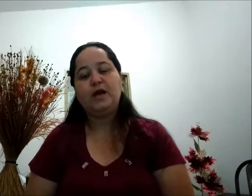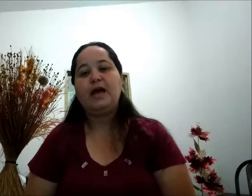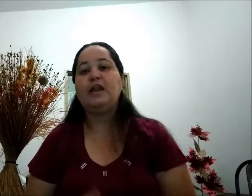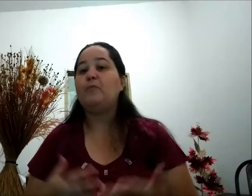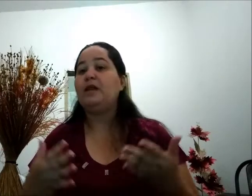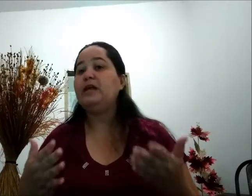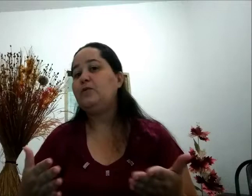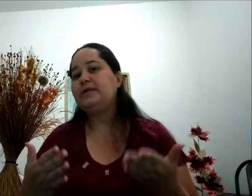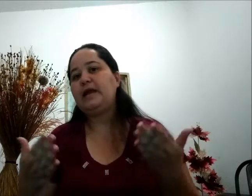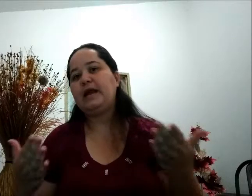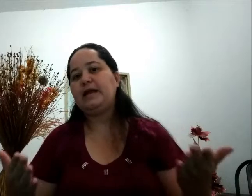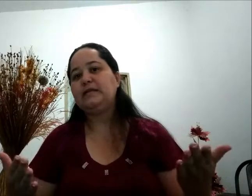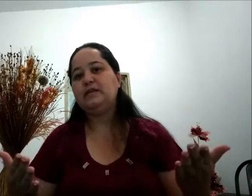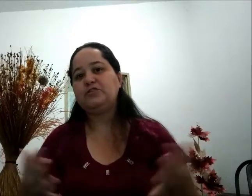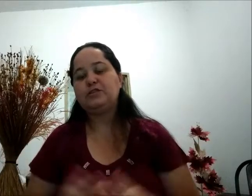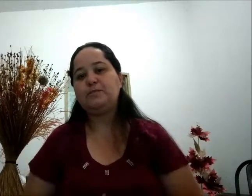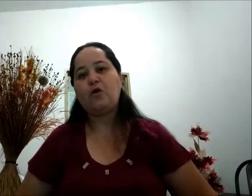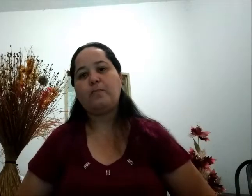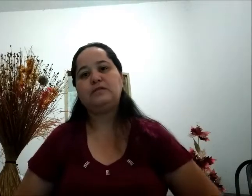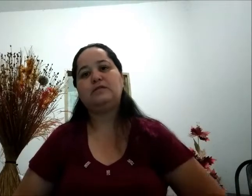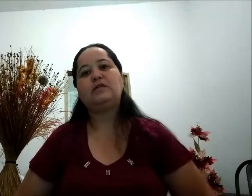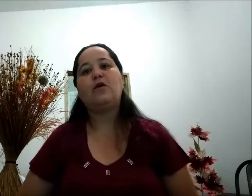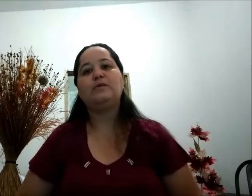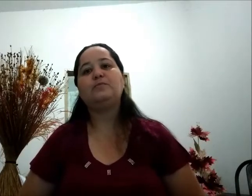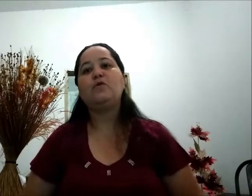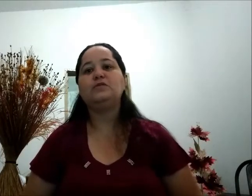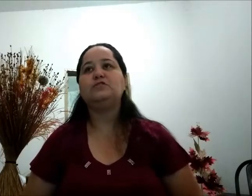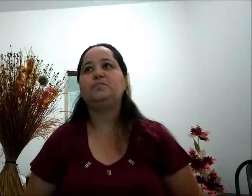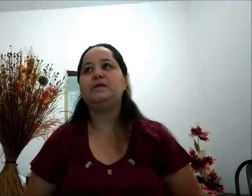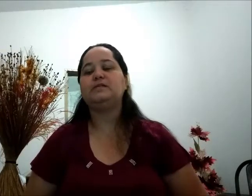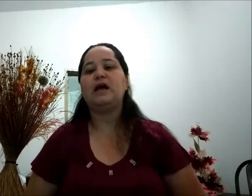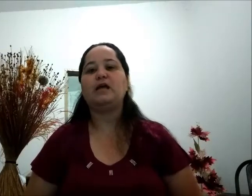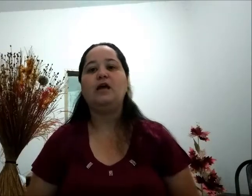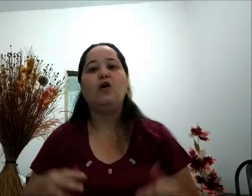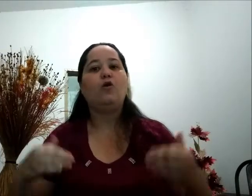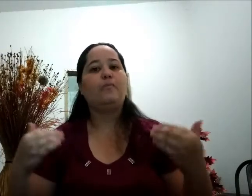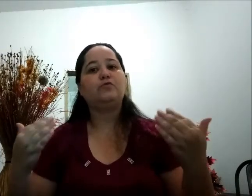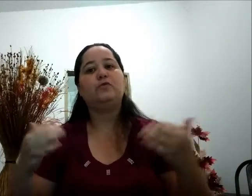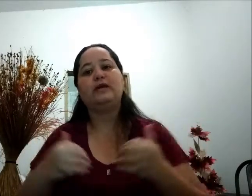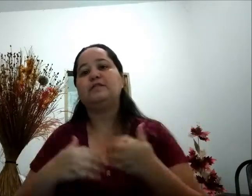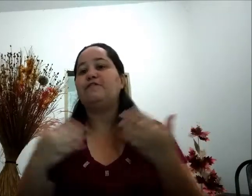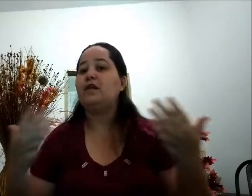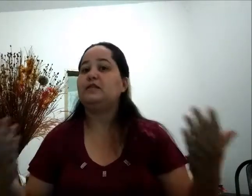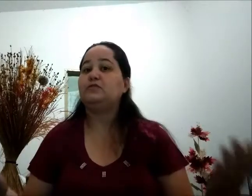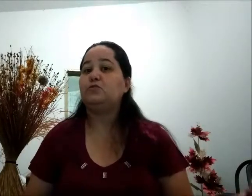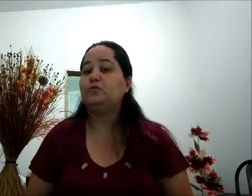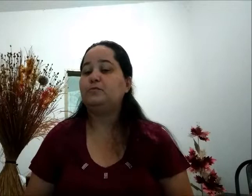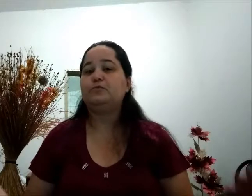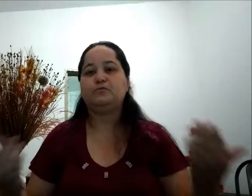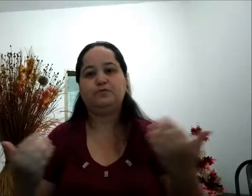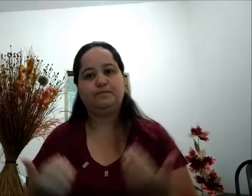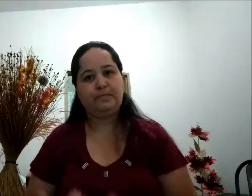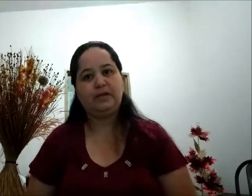ela é uma língua e tem características próprias. Então, é a mesma coisa de pensar que o português é falado em todo mundo e não